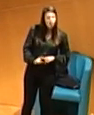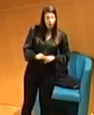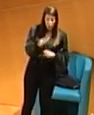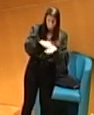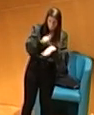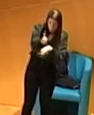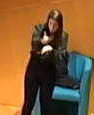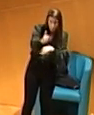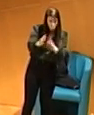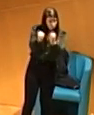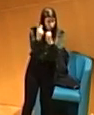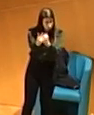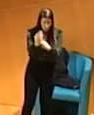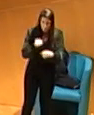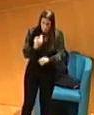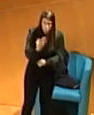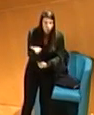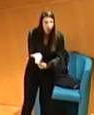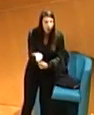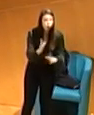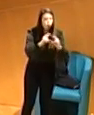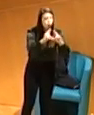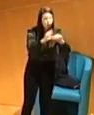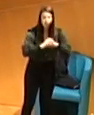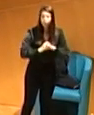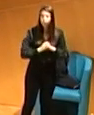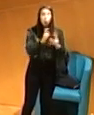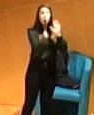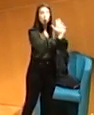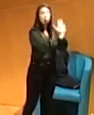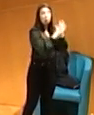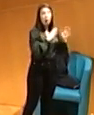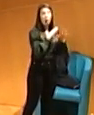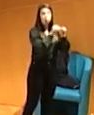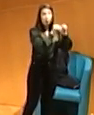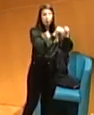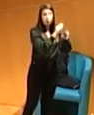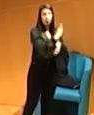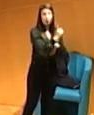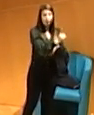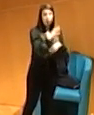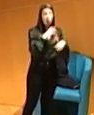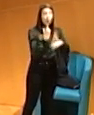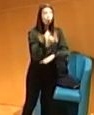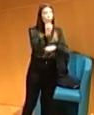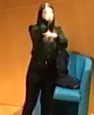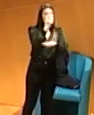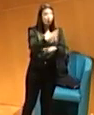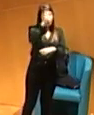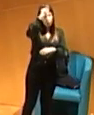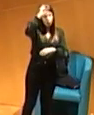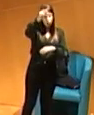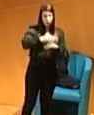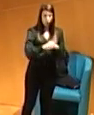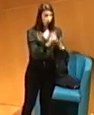qu'elle avait. Je vais vous raconter ce qui s'est passé. À Grenoble, il y a une boutique de bande dessinée où il y a une fusée de Tintin qui